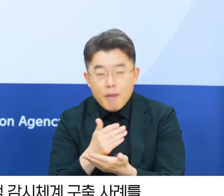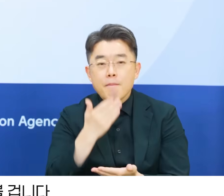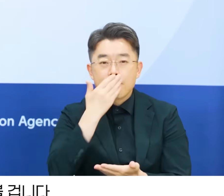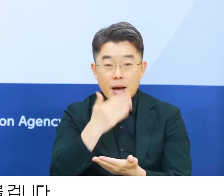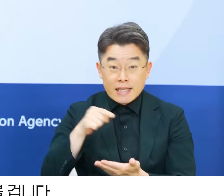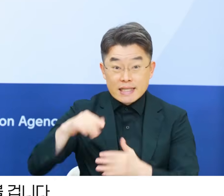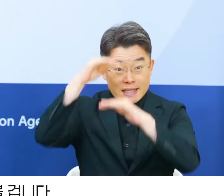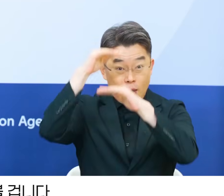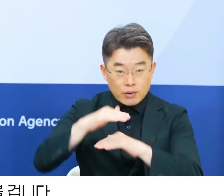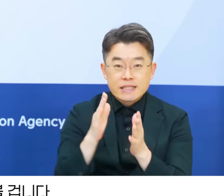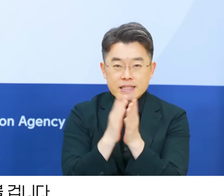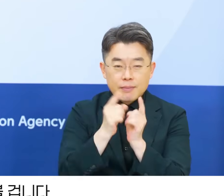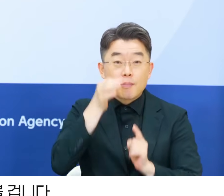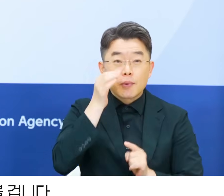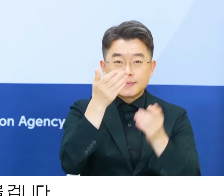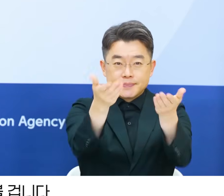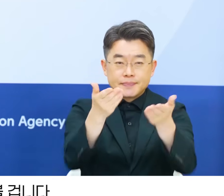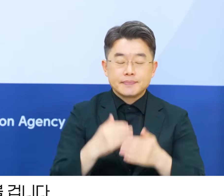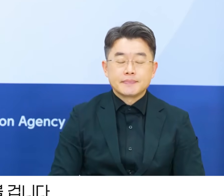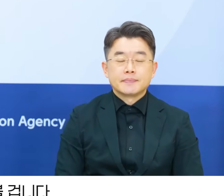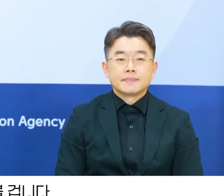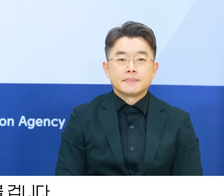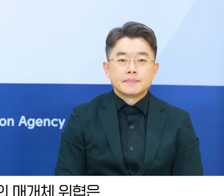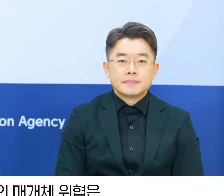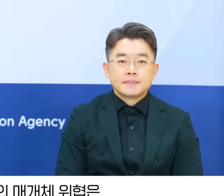구축 사례를 직접 살펴볼 겁니다.